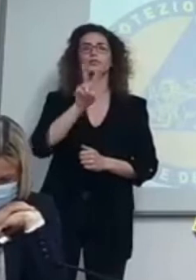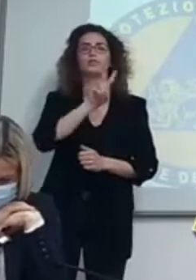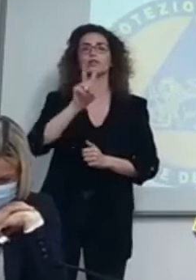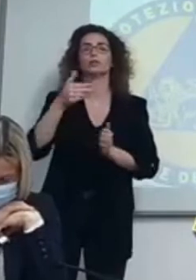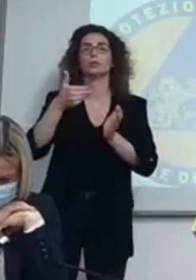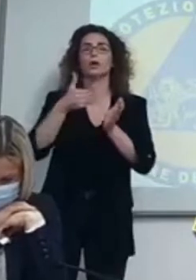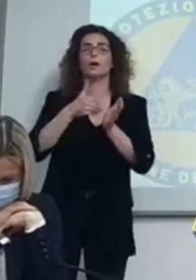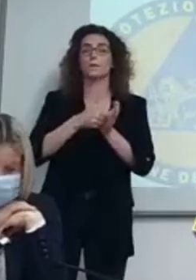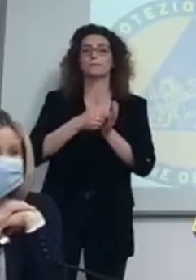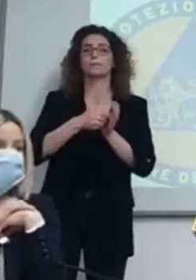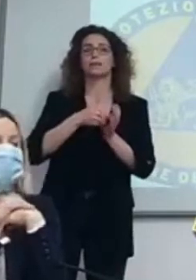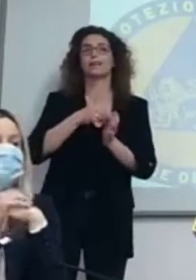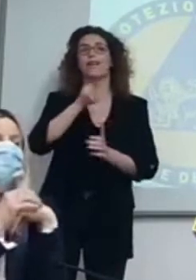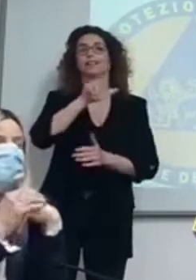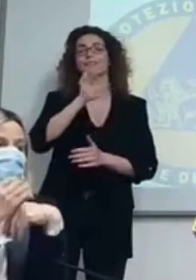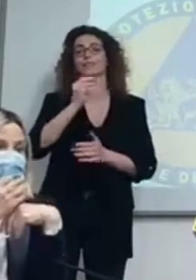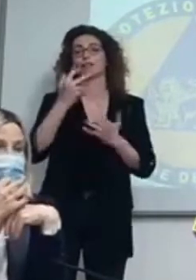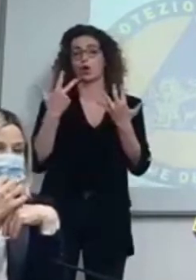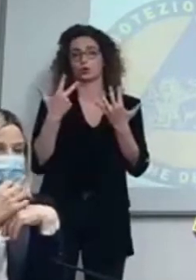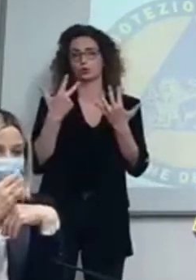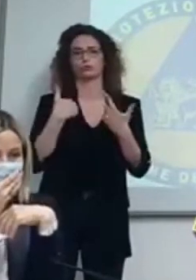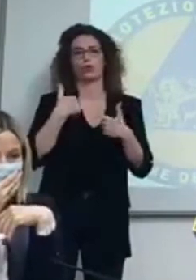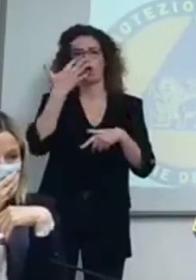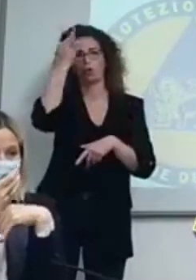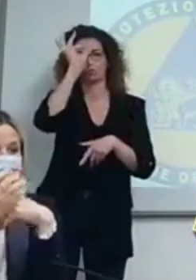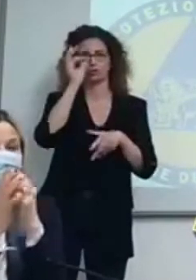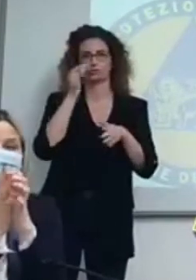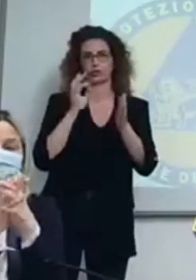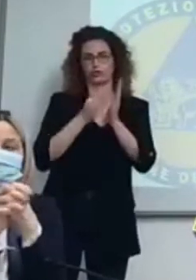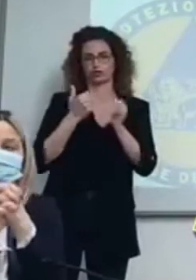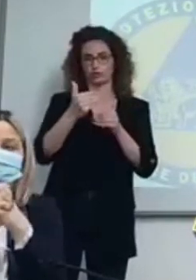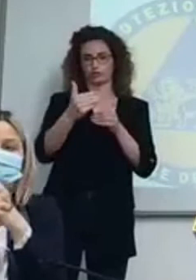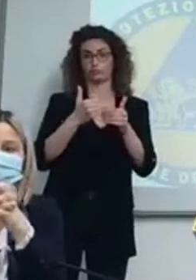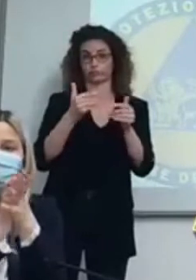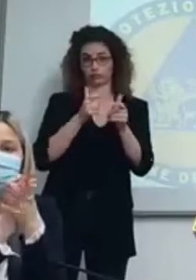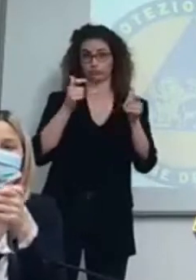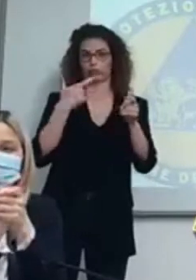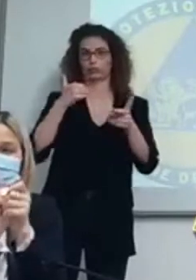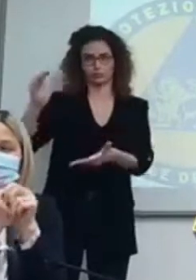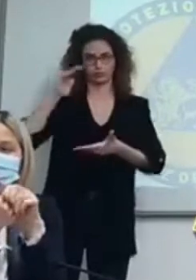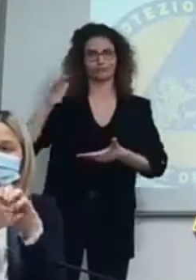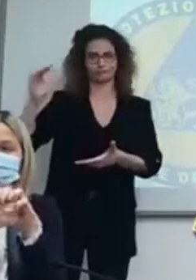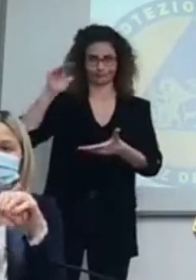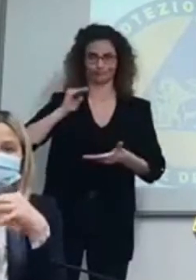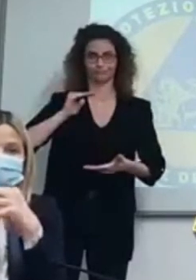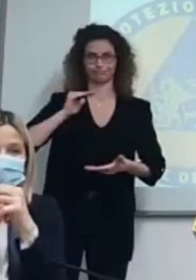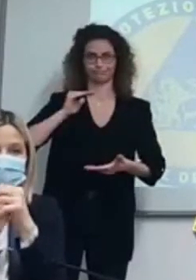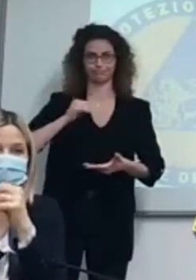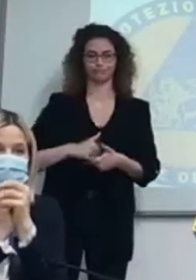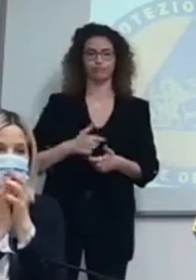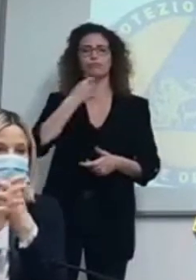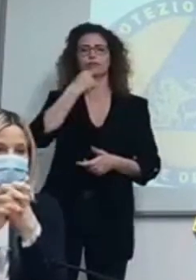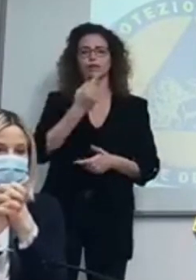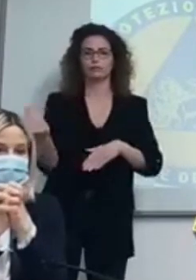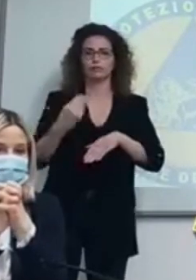22.308, ma vi dico anche che i target per i prossimi giorni sono elevati perché stanno arrivando le consegne. E vi